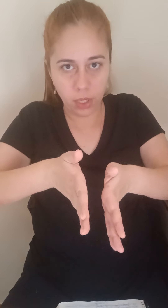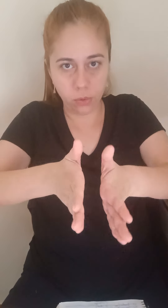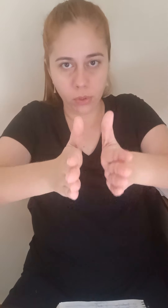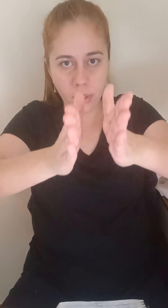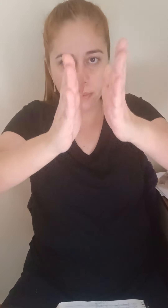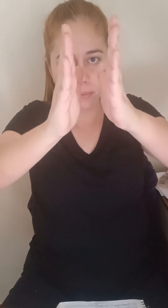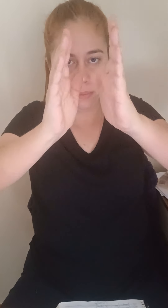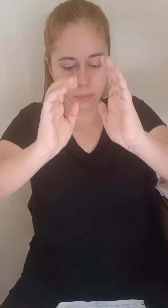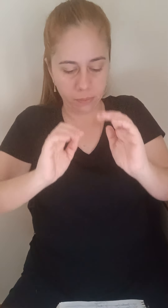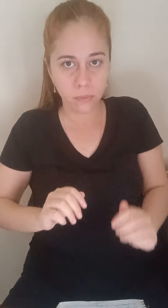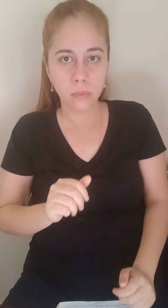corredor,